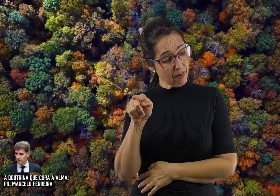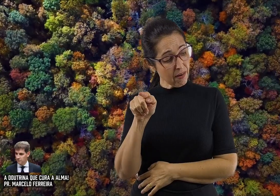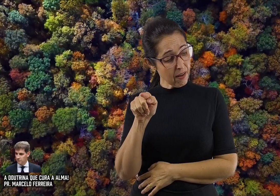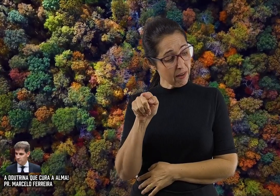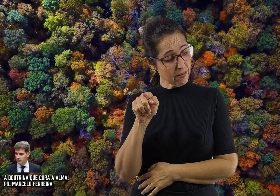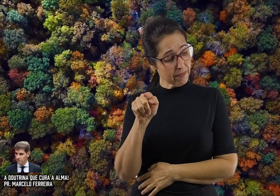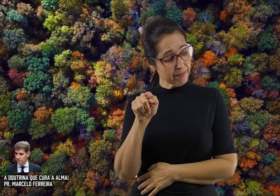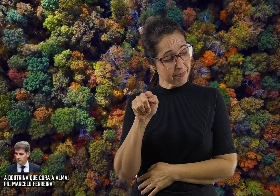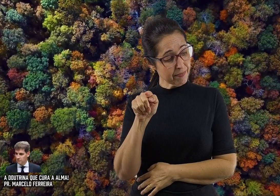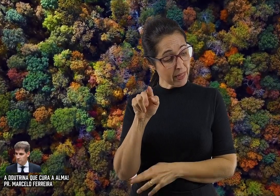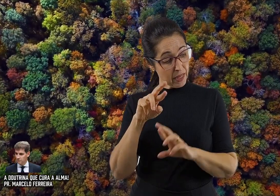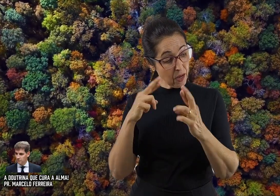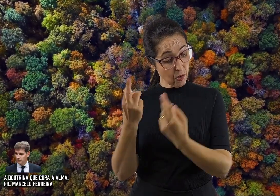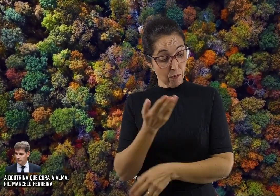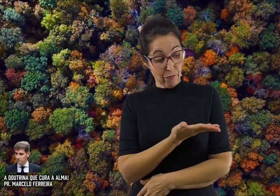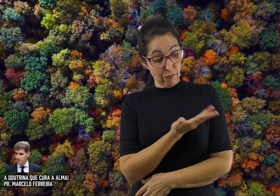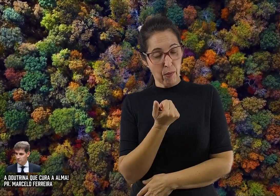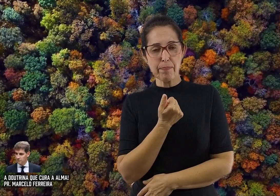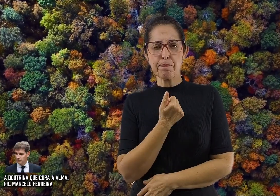durante o louvor.